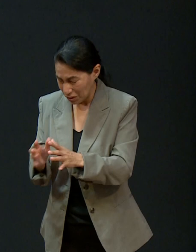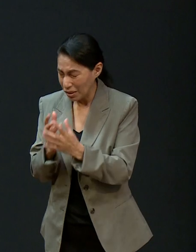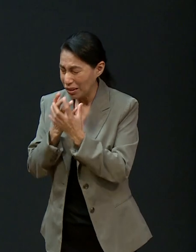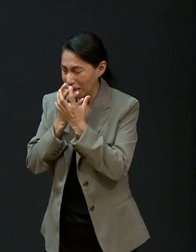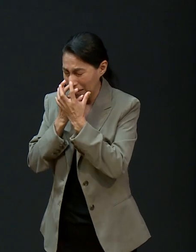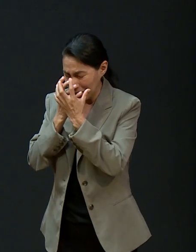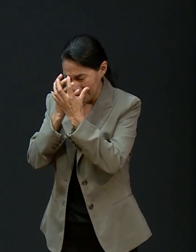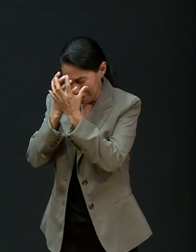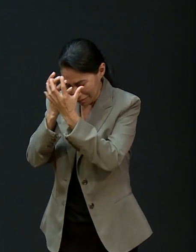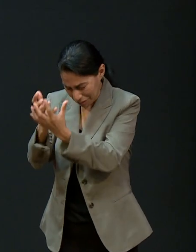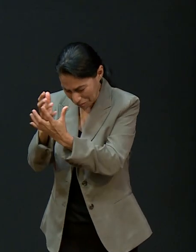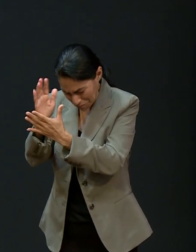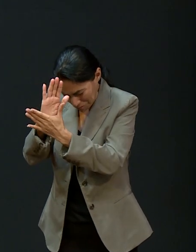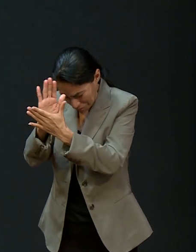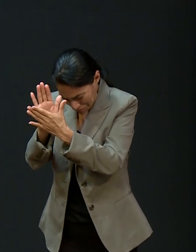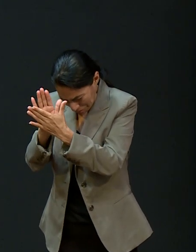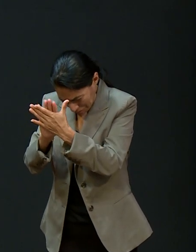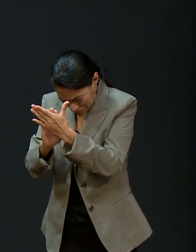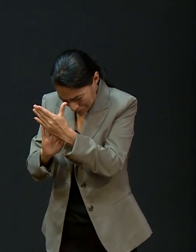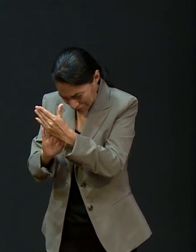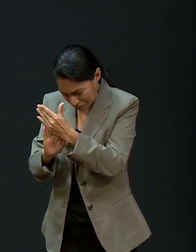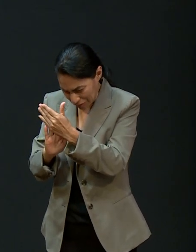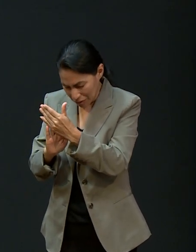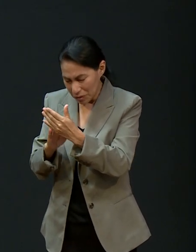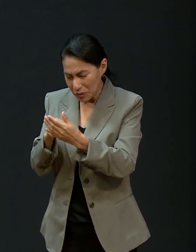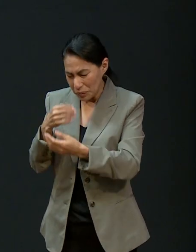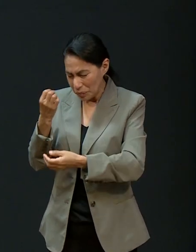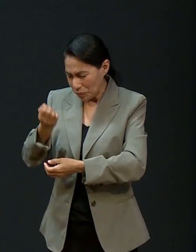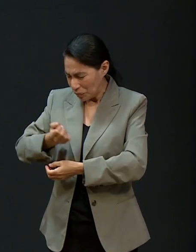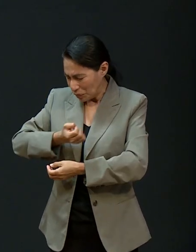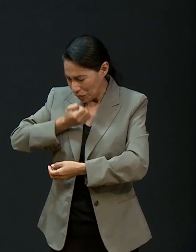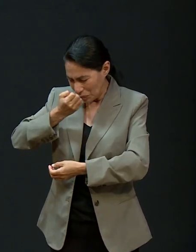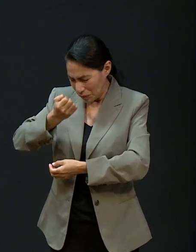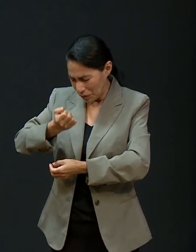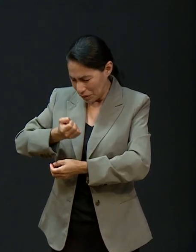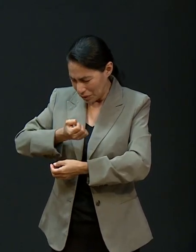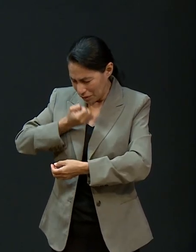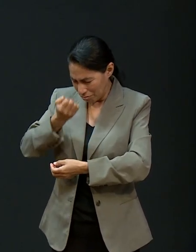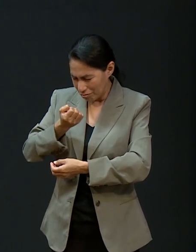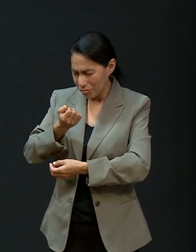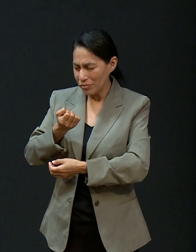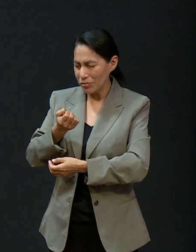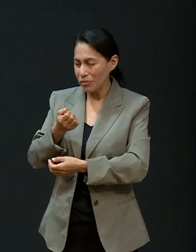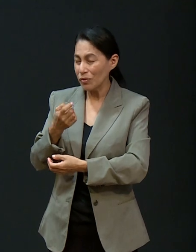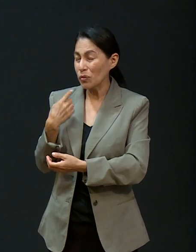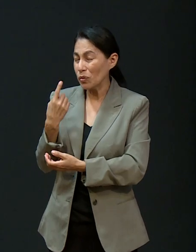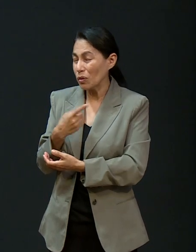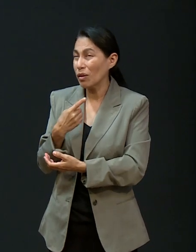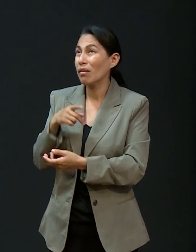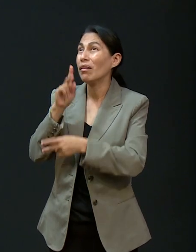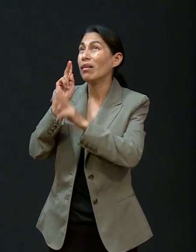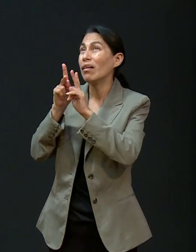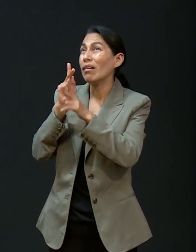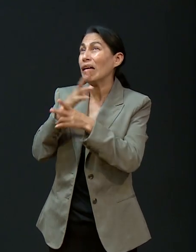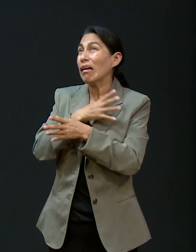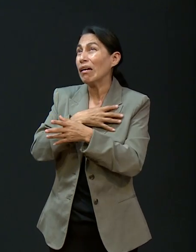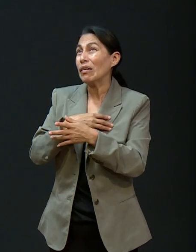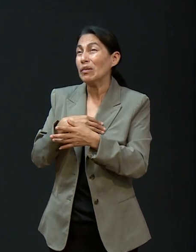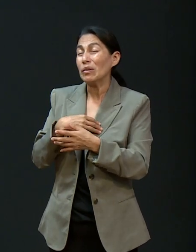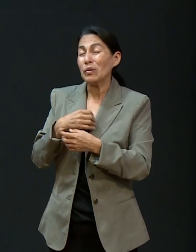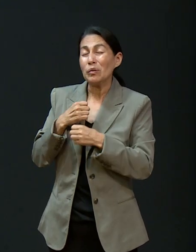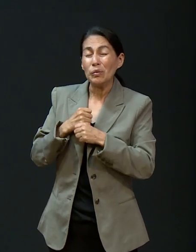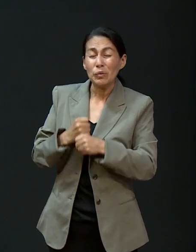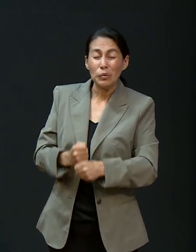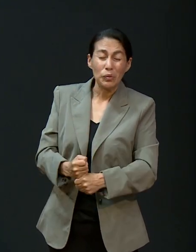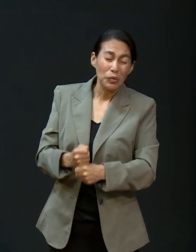piso. Llorando, clamando, adiós. Es una situación del ser humano cuando habla de los hijos